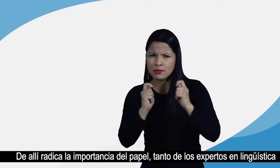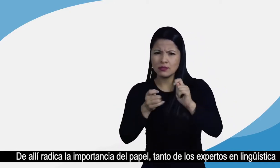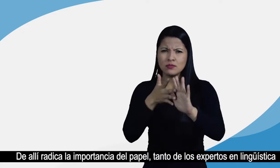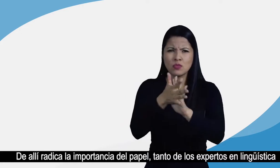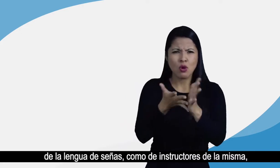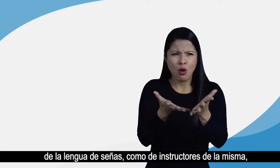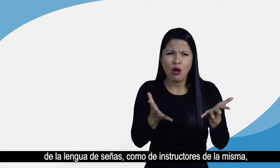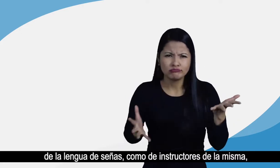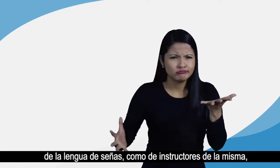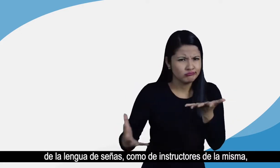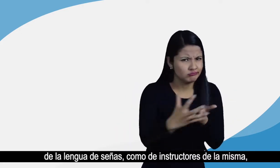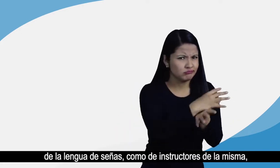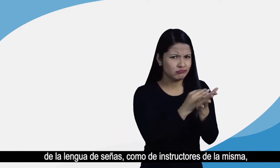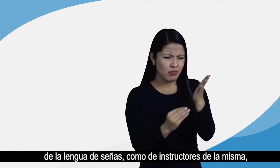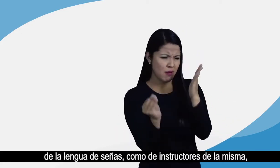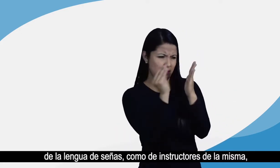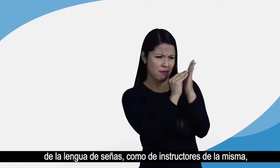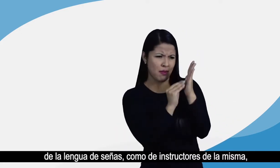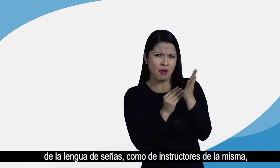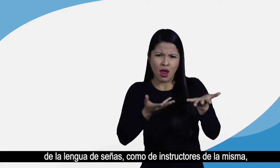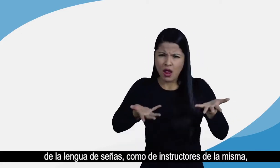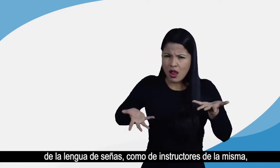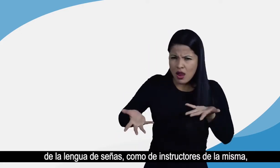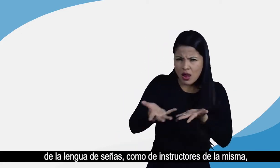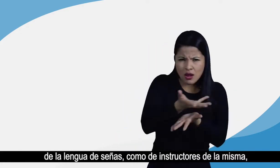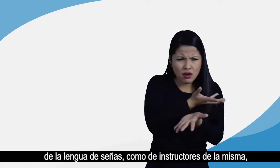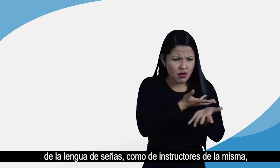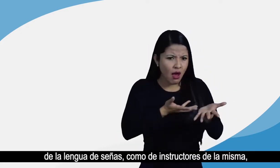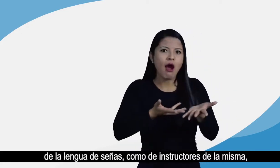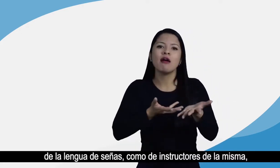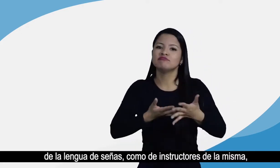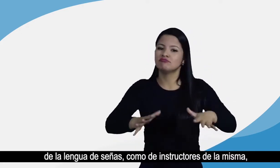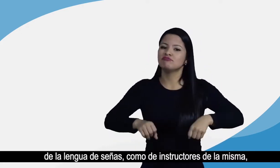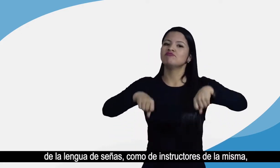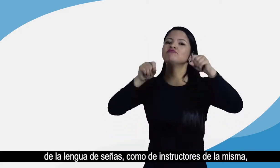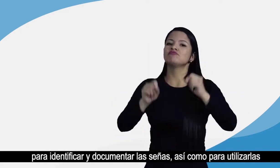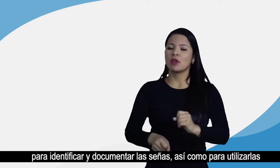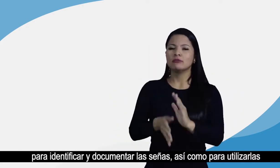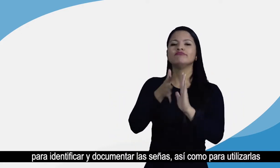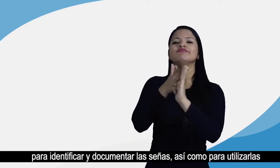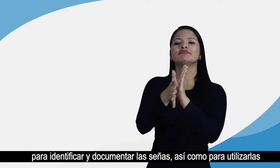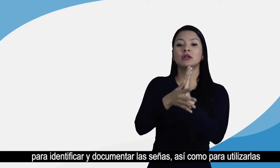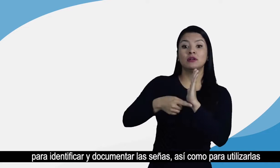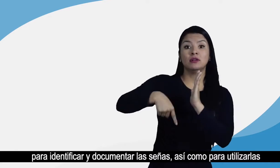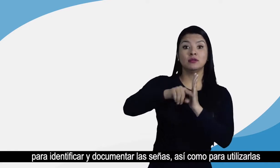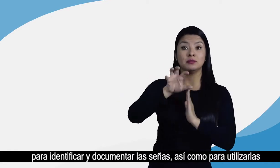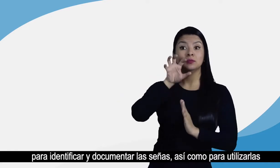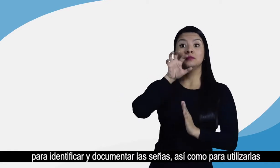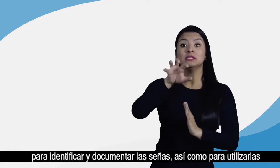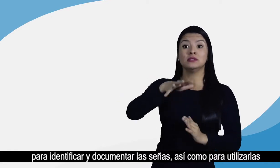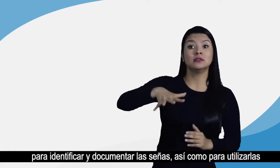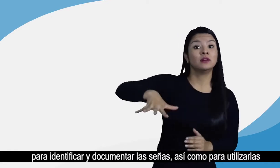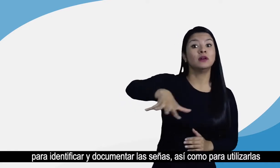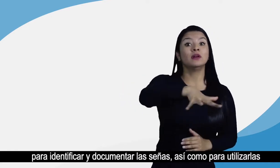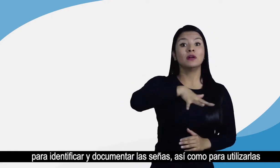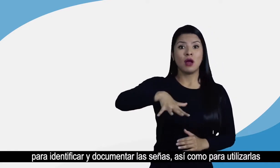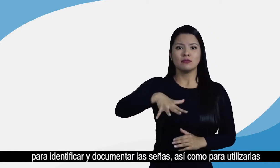en lingüística de la lengua de señas, como de instructores de la misma, para identificar y documentar las